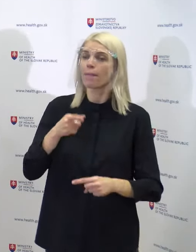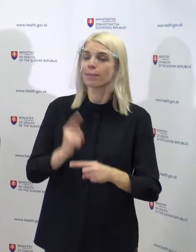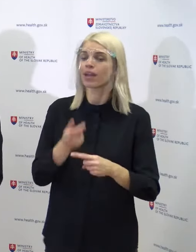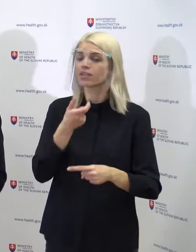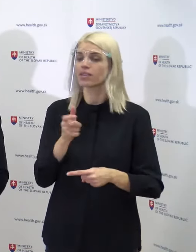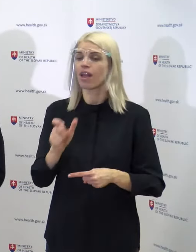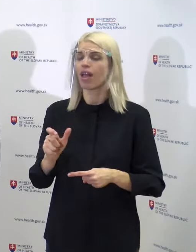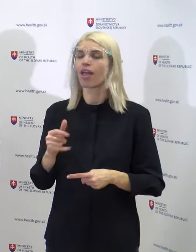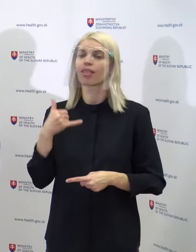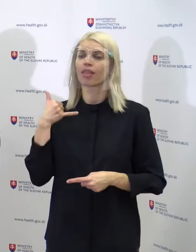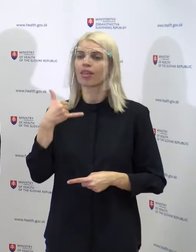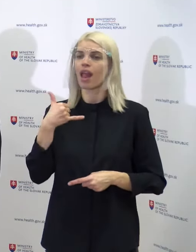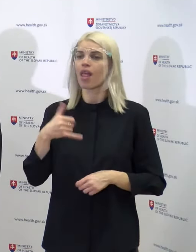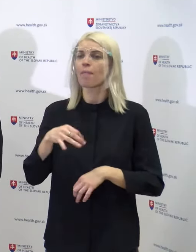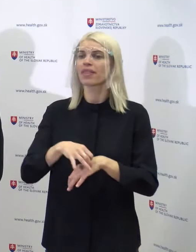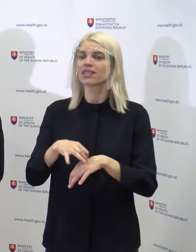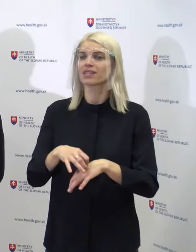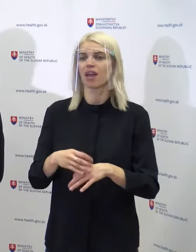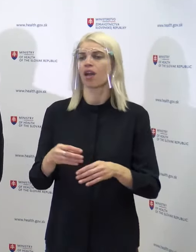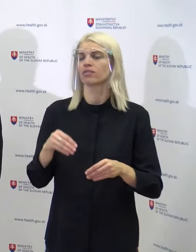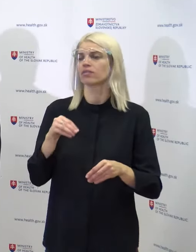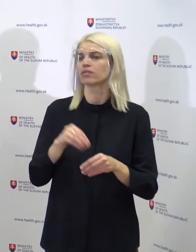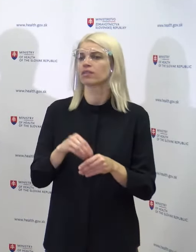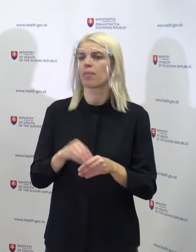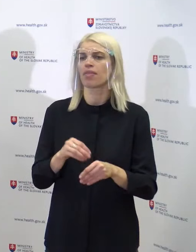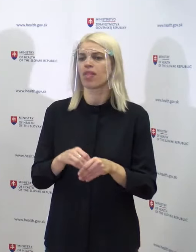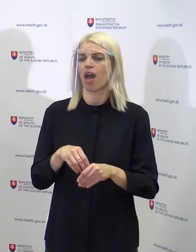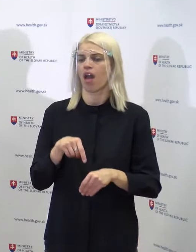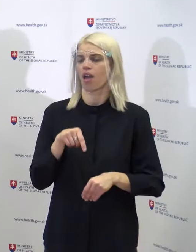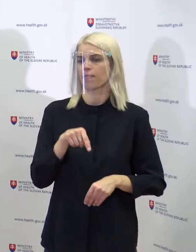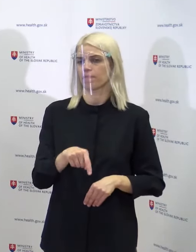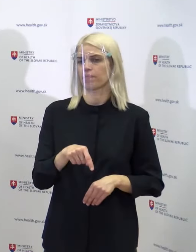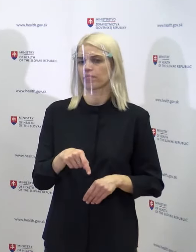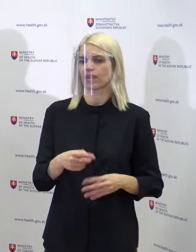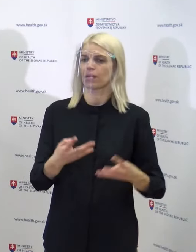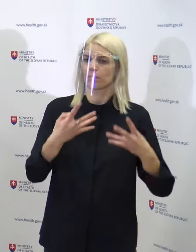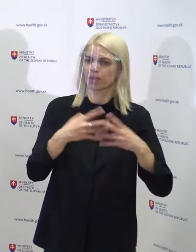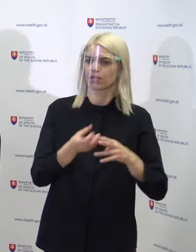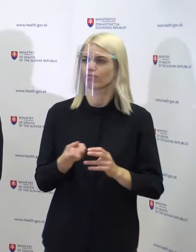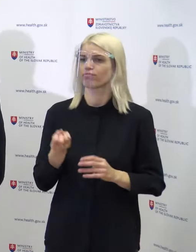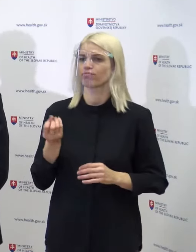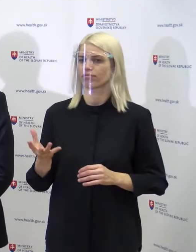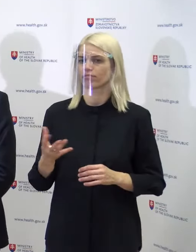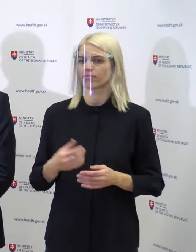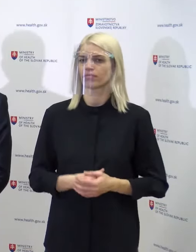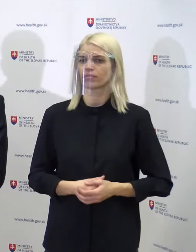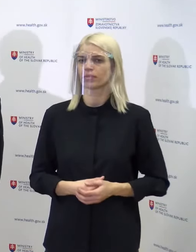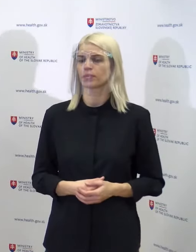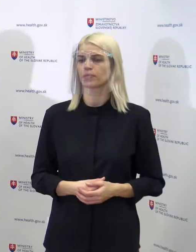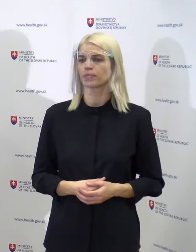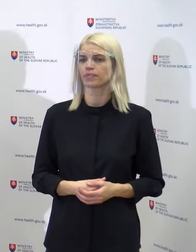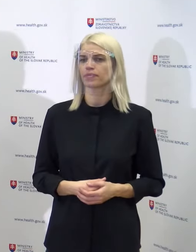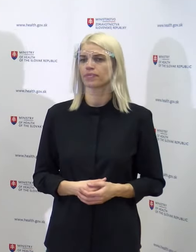a asi je príliš zjednodušujúce povedať telemedicína telefonovaniu.